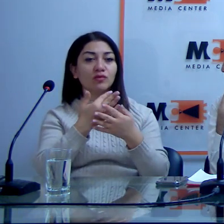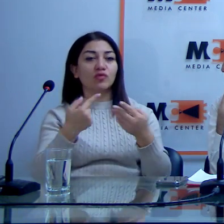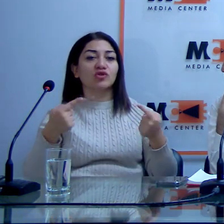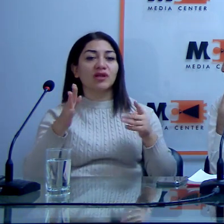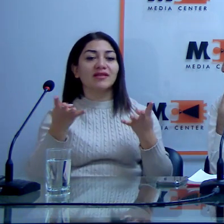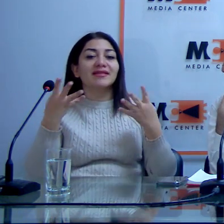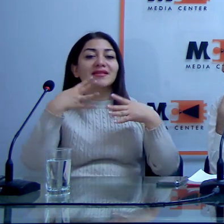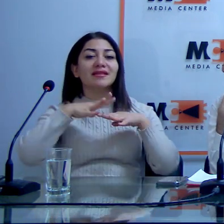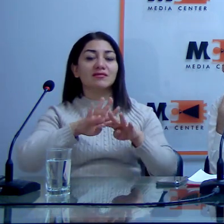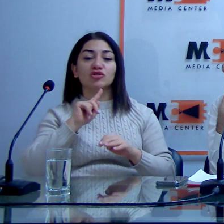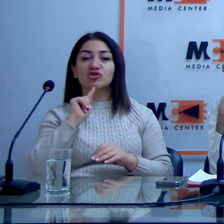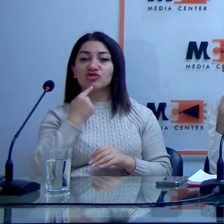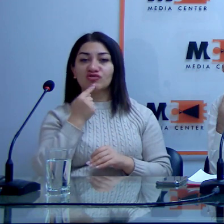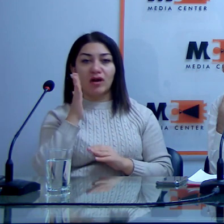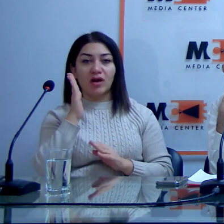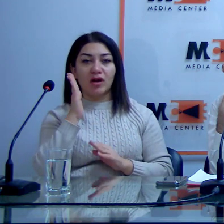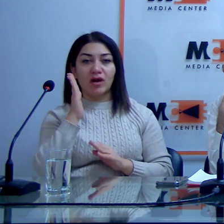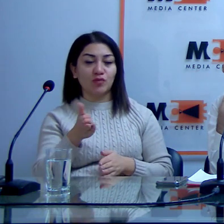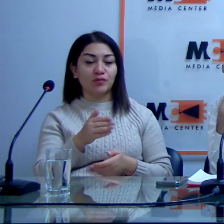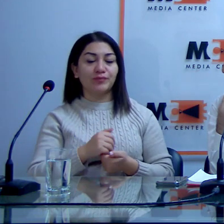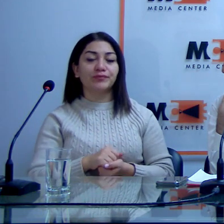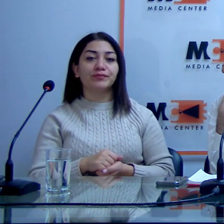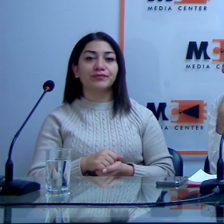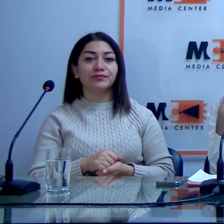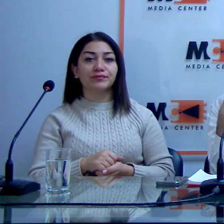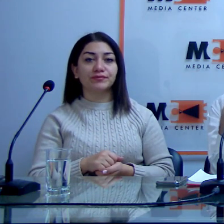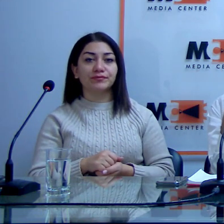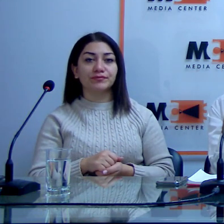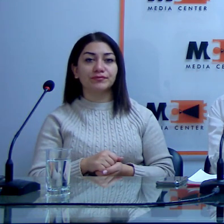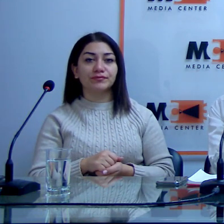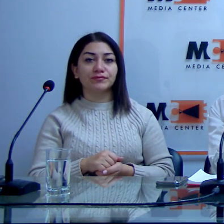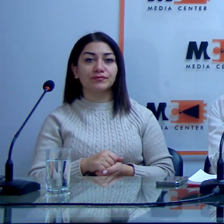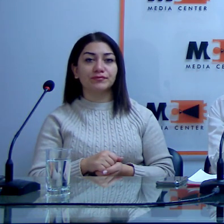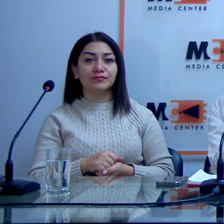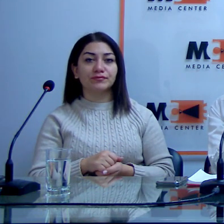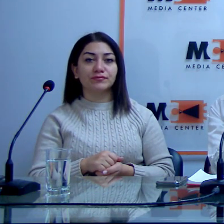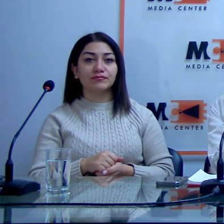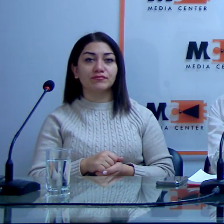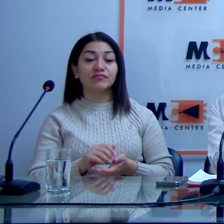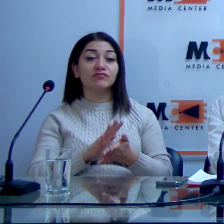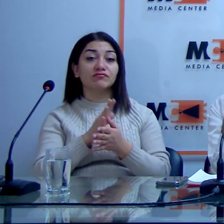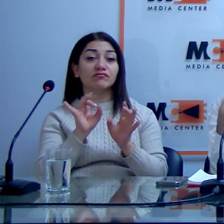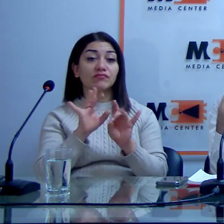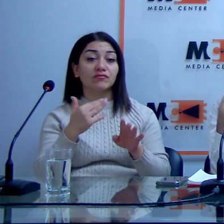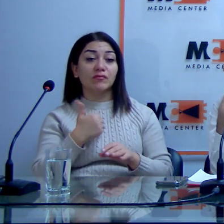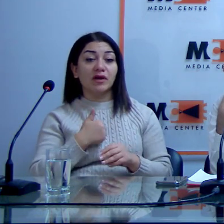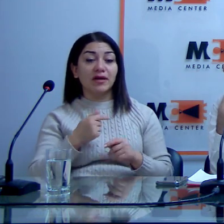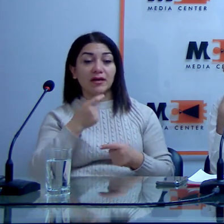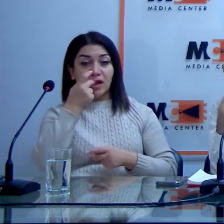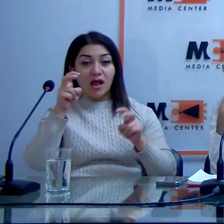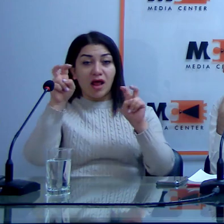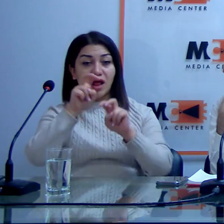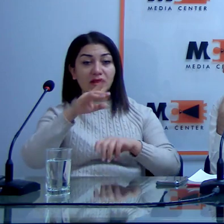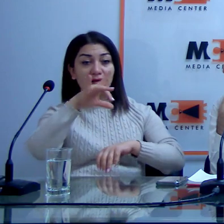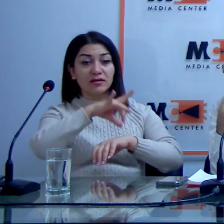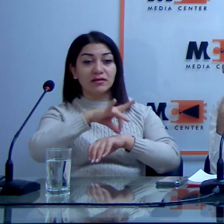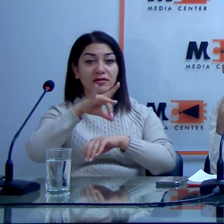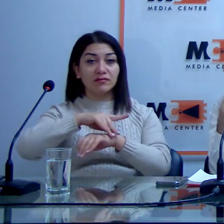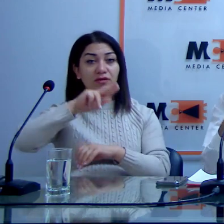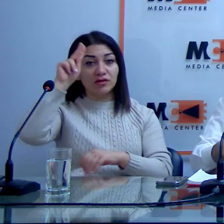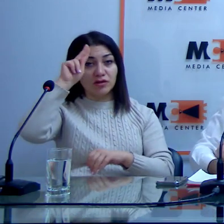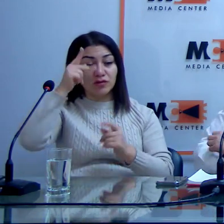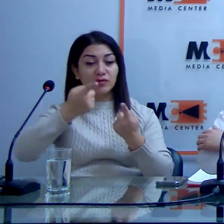կրթական աստիճաններում վերականգնել բաց թողածը։ Եթե խոսենք մեր հետազոտությամբ վերհանված կրթության ոլորտի